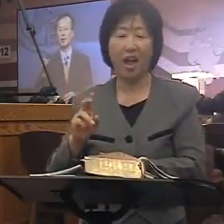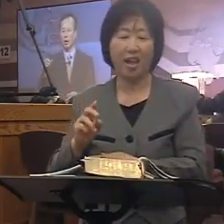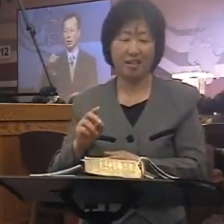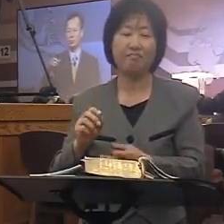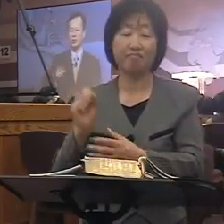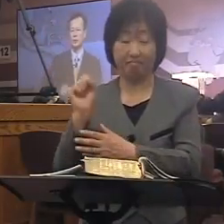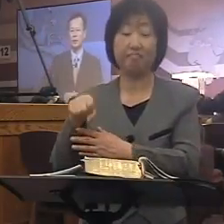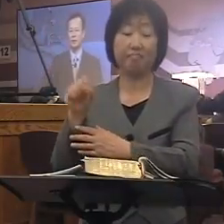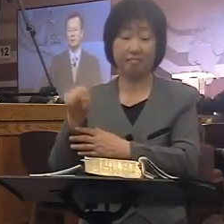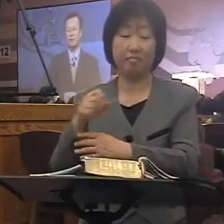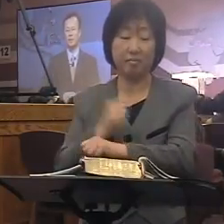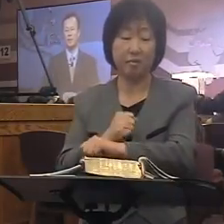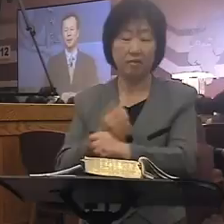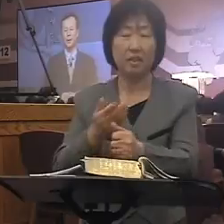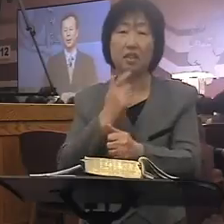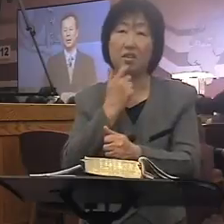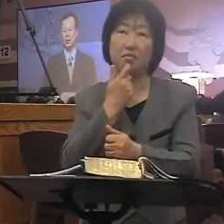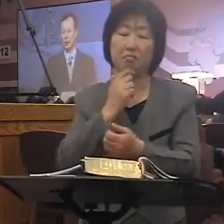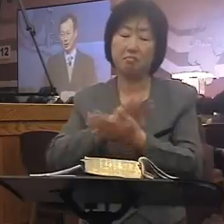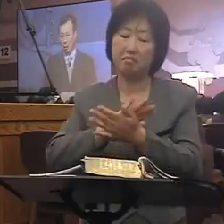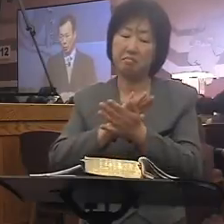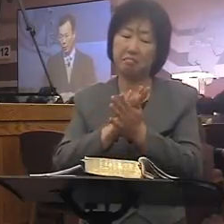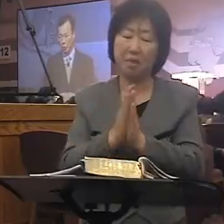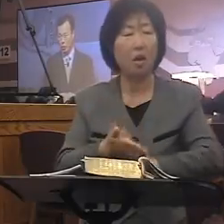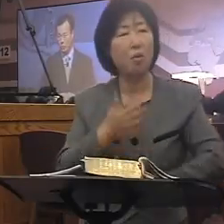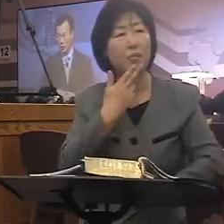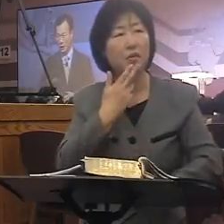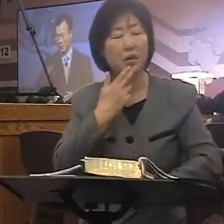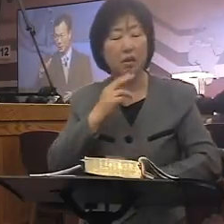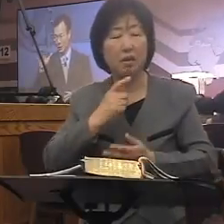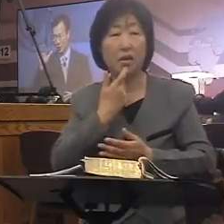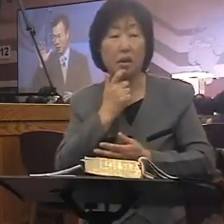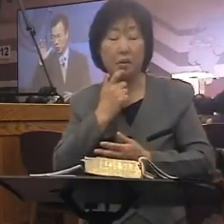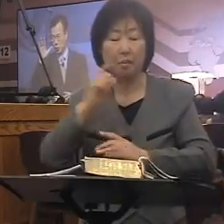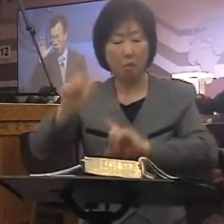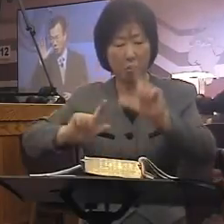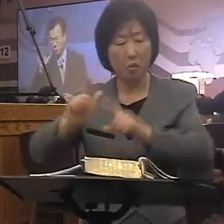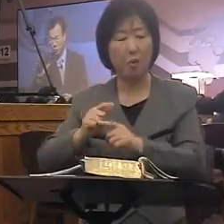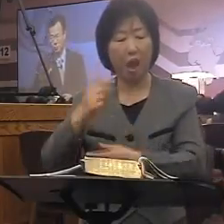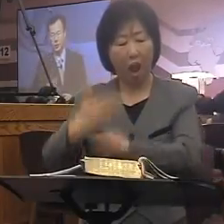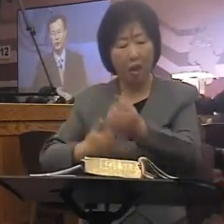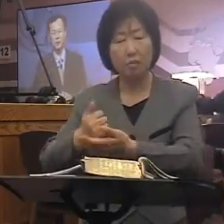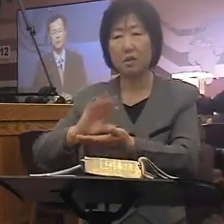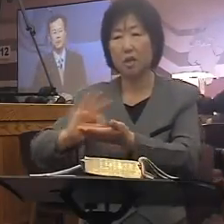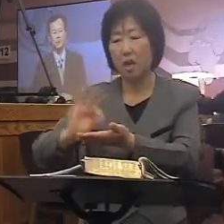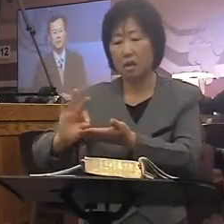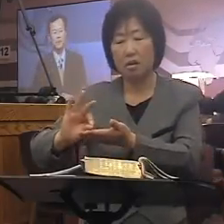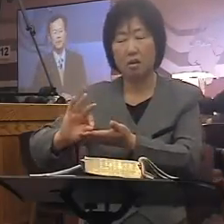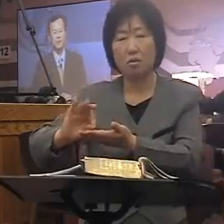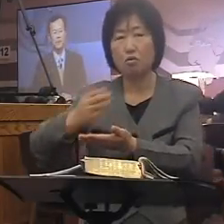야곱에겐 변화가 없었습니다. 그러한 야곱의 모습을 하나님이 사용하실 수 없었습니다.